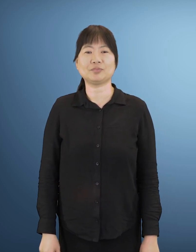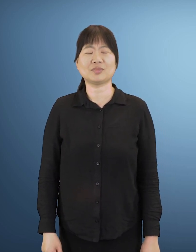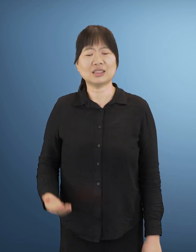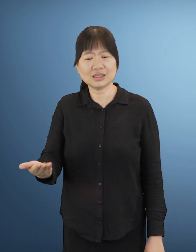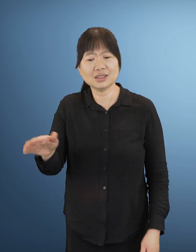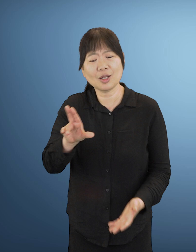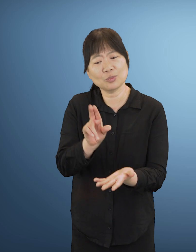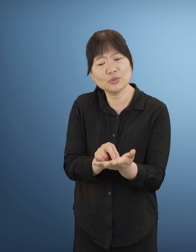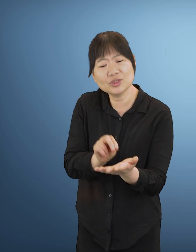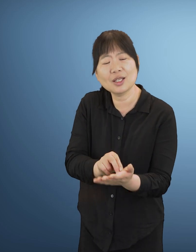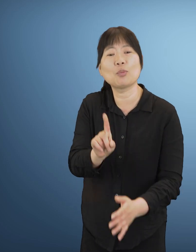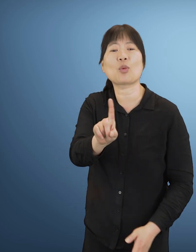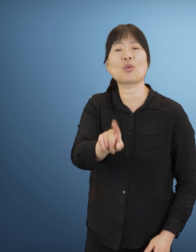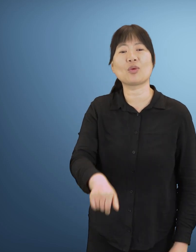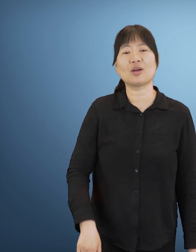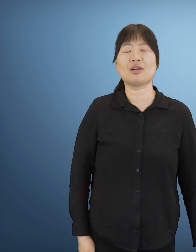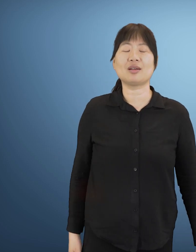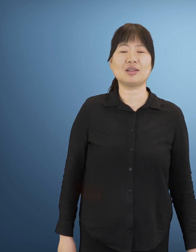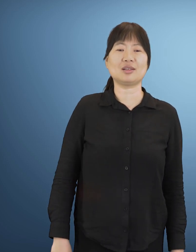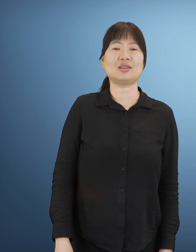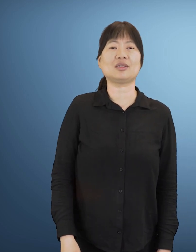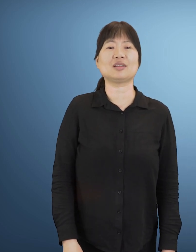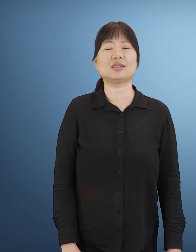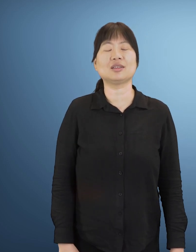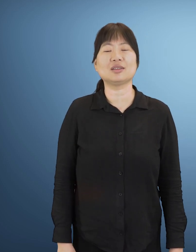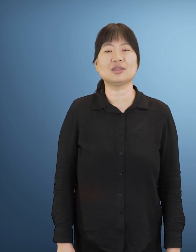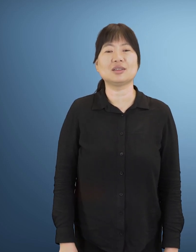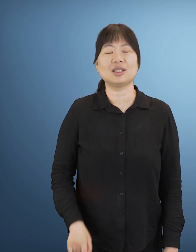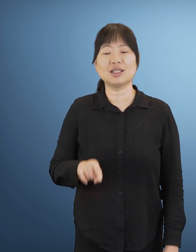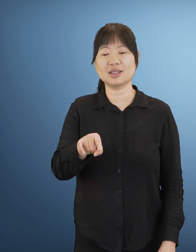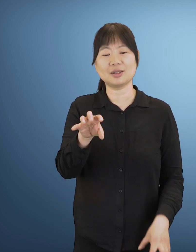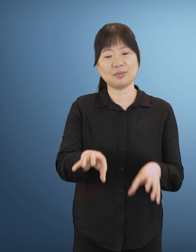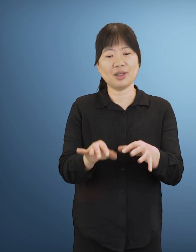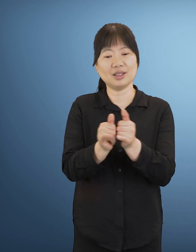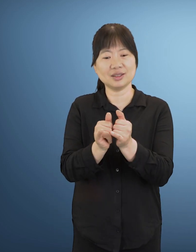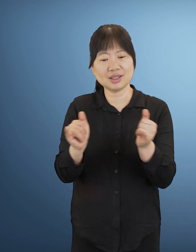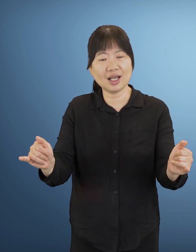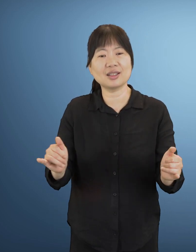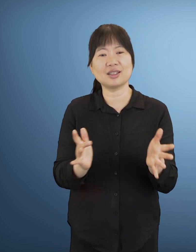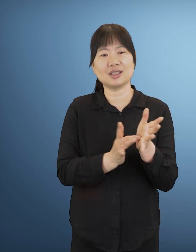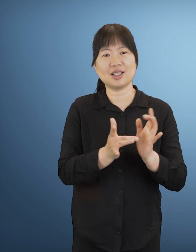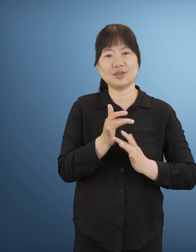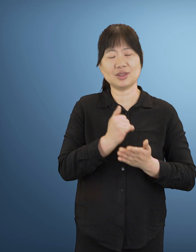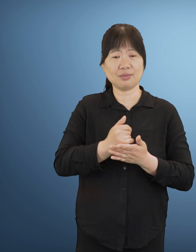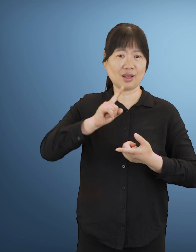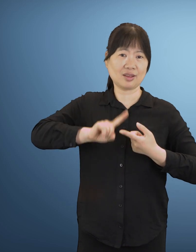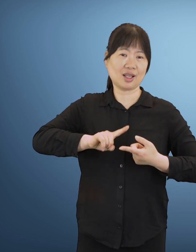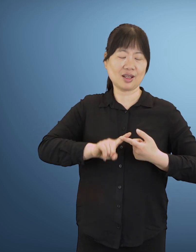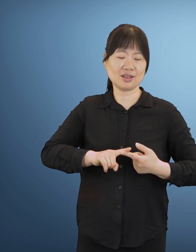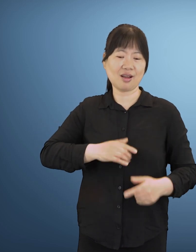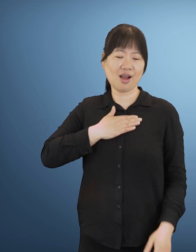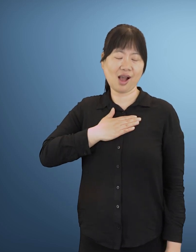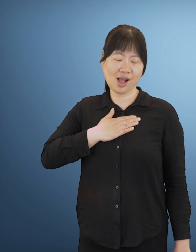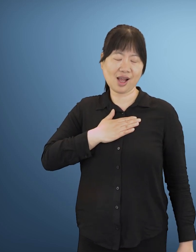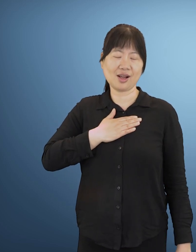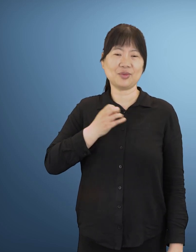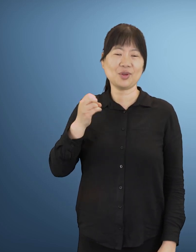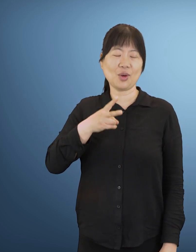근데 문제는 뭐죠? 이 마을 사람들이 예수님에 대해서 알고